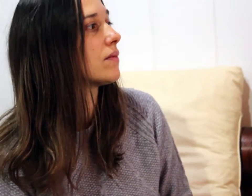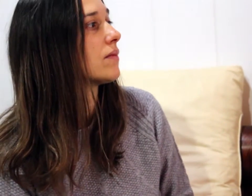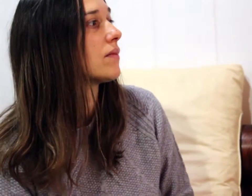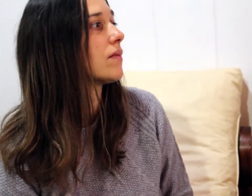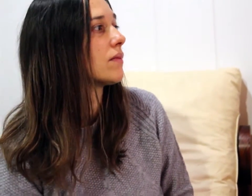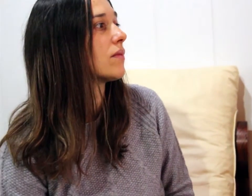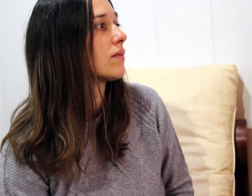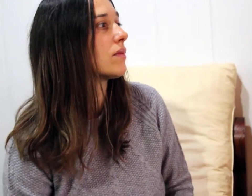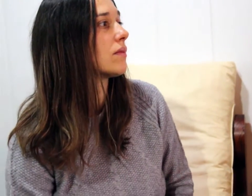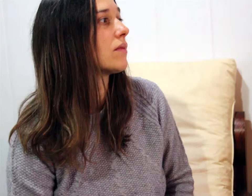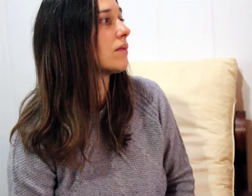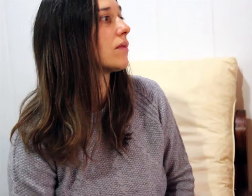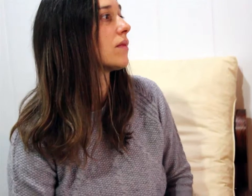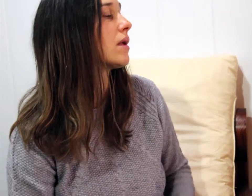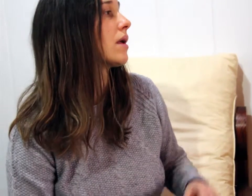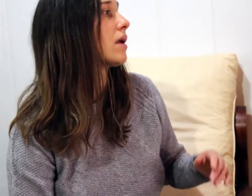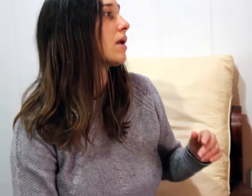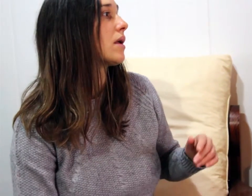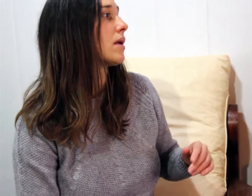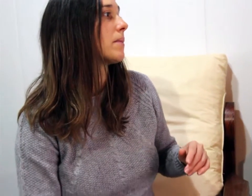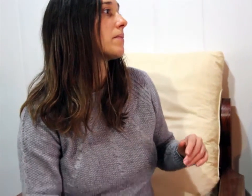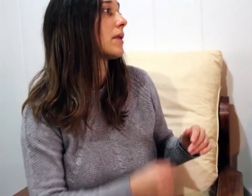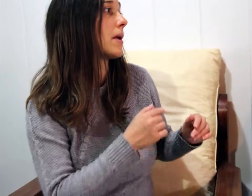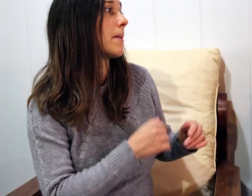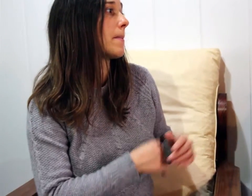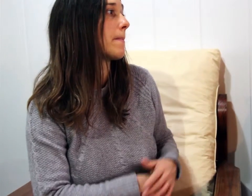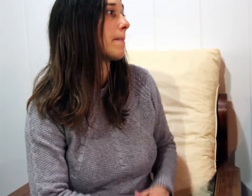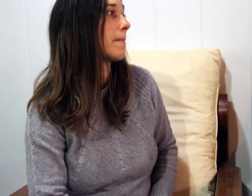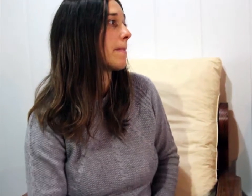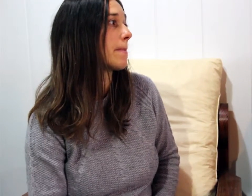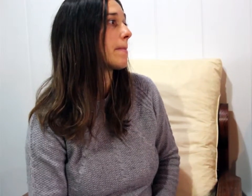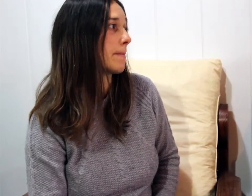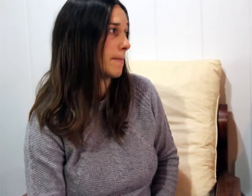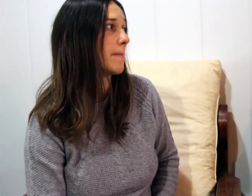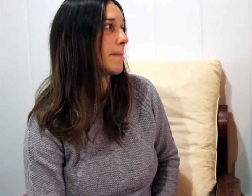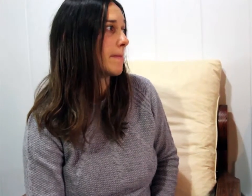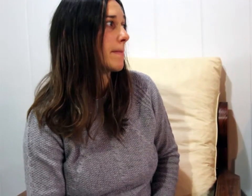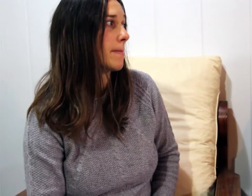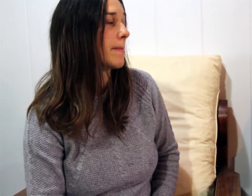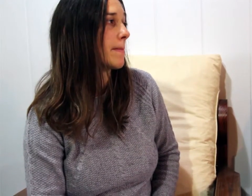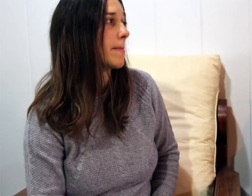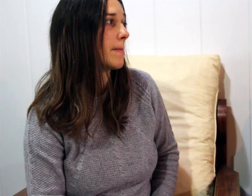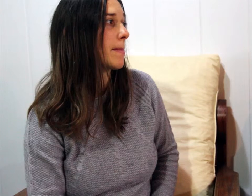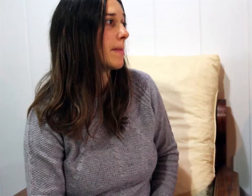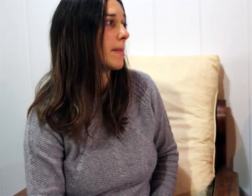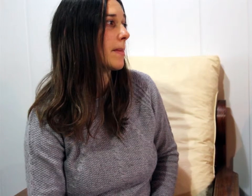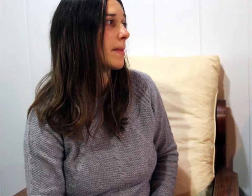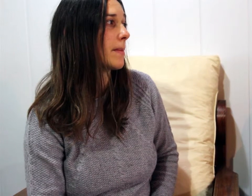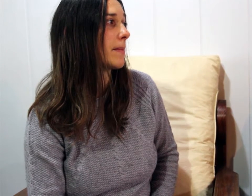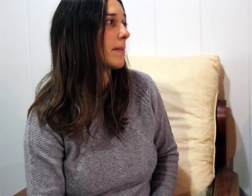Como poder comunicarse rápidamente, tener una charla así, pero no es más que